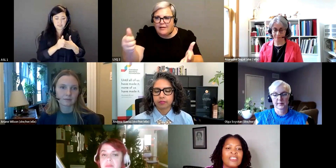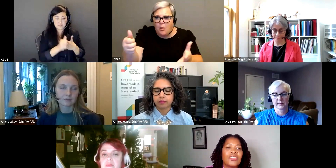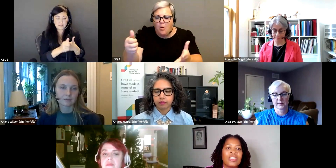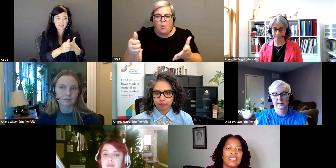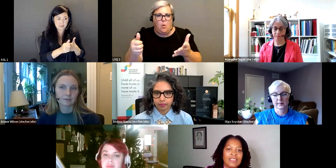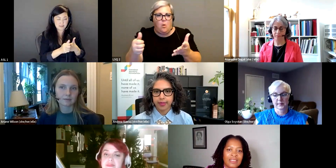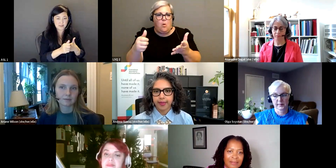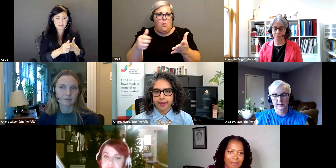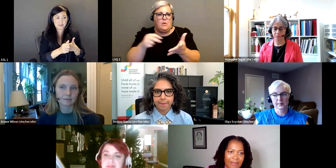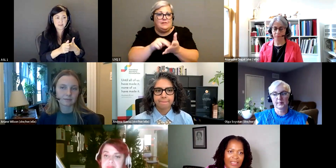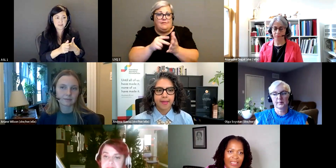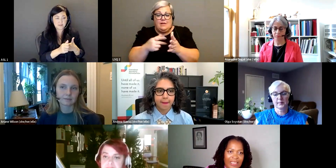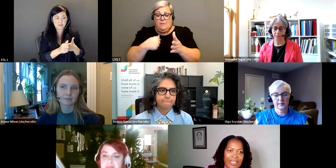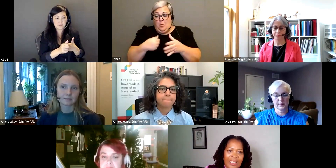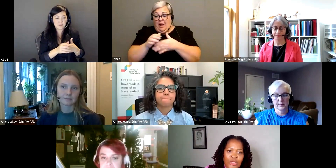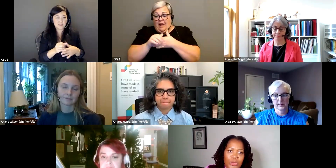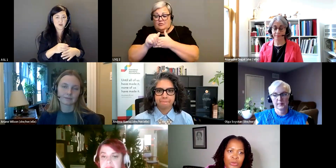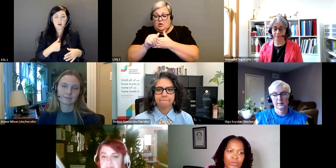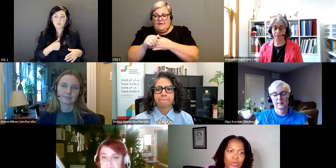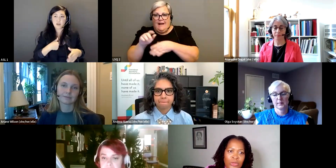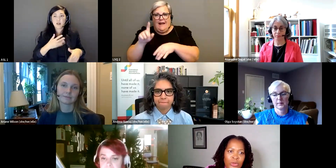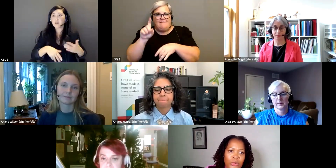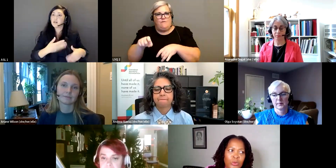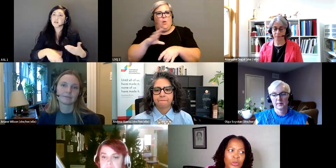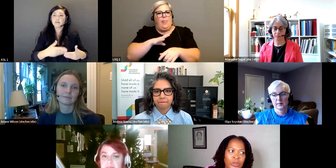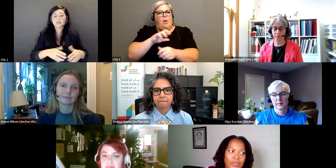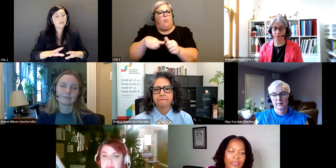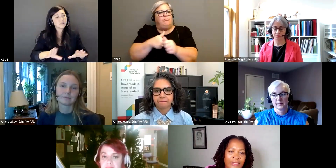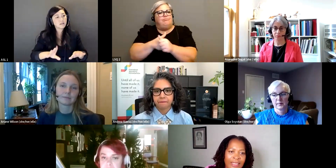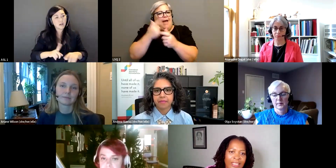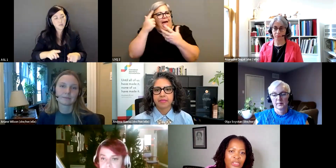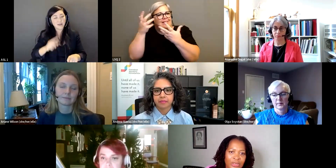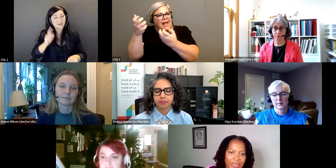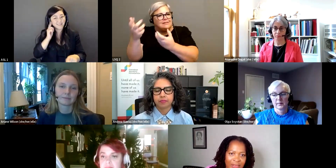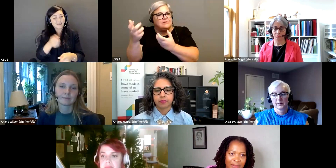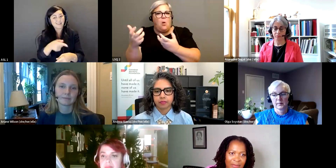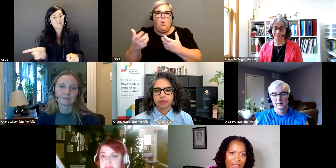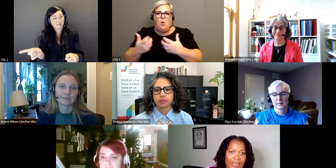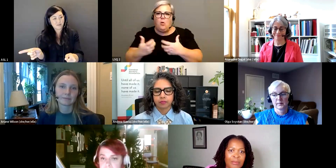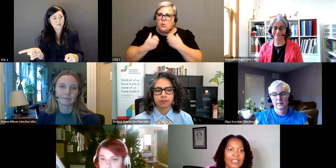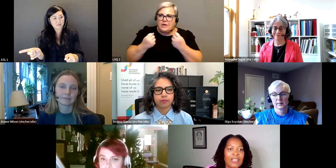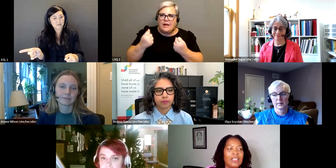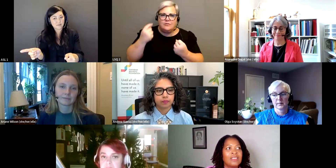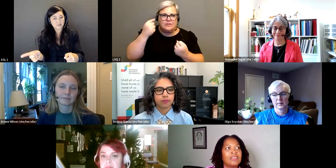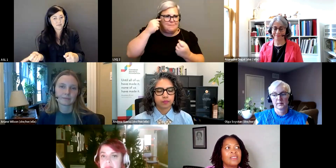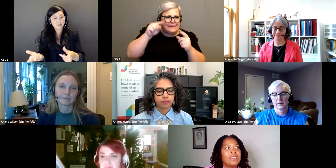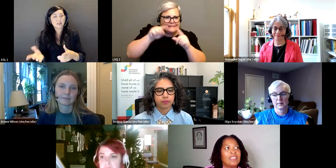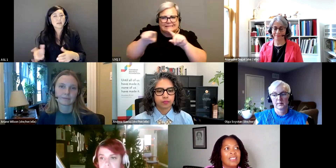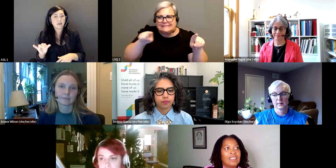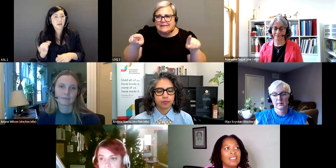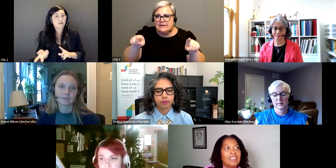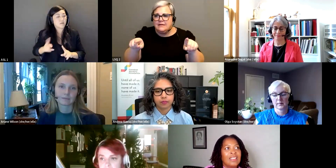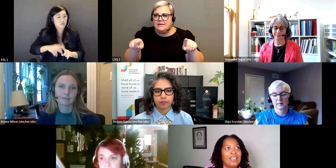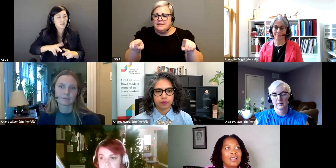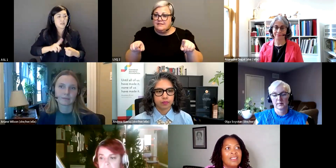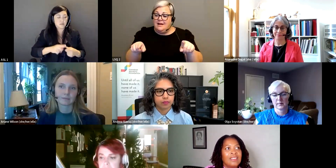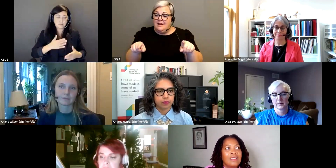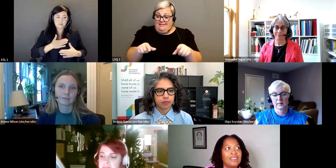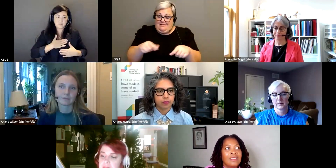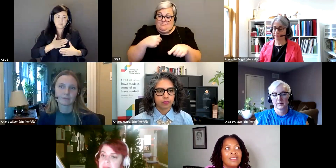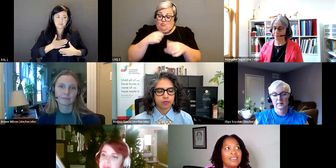Lorsque je dirige, je dois faire preuve d'intention et de courage et de conscience. Et je choisis ces mots-là avec